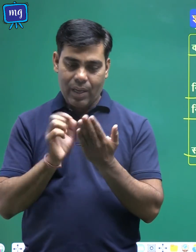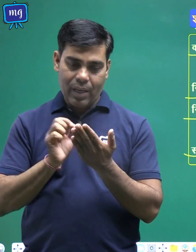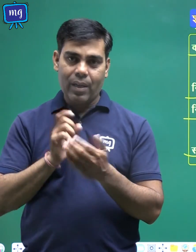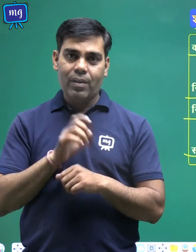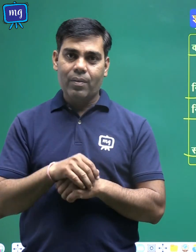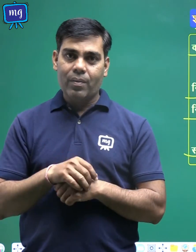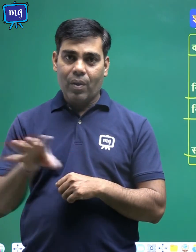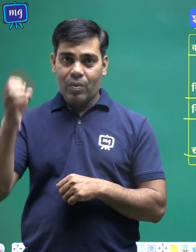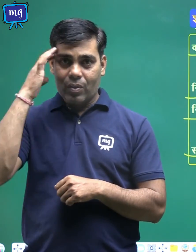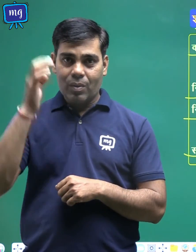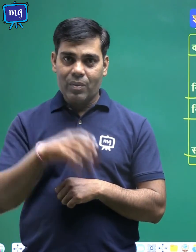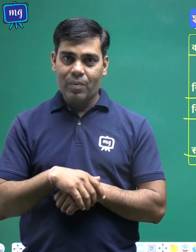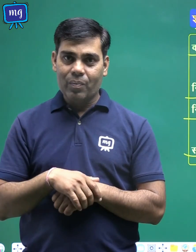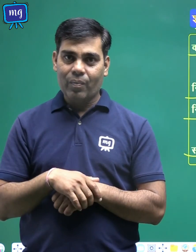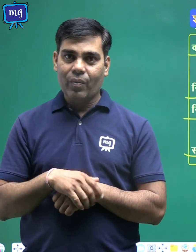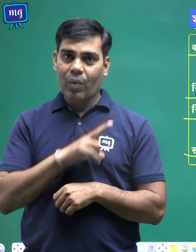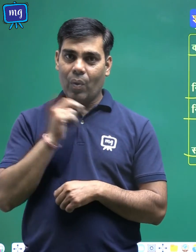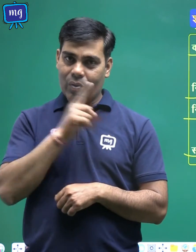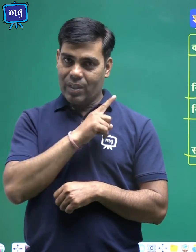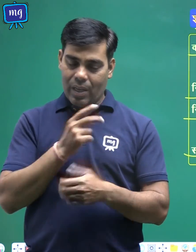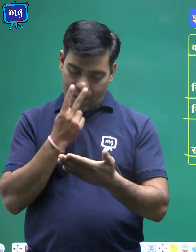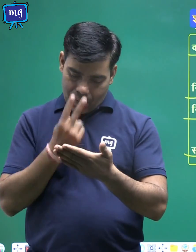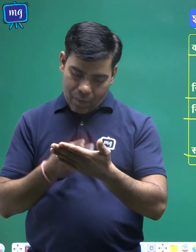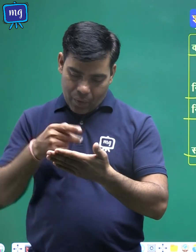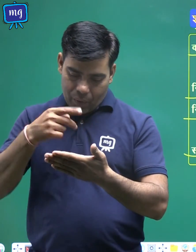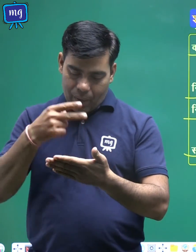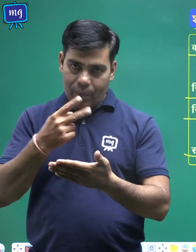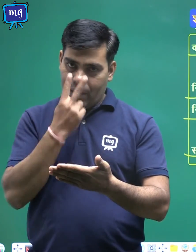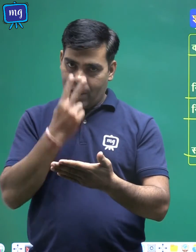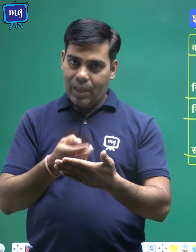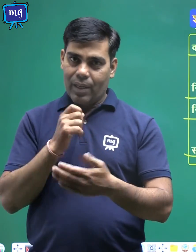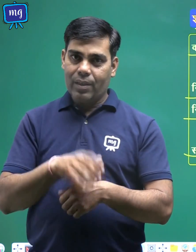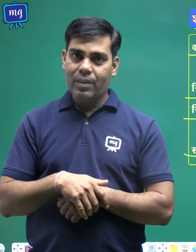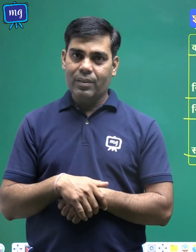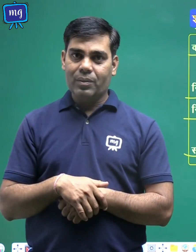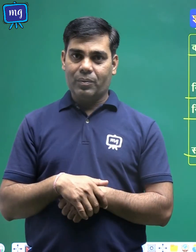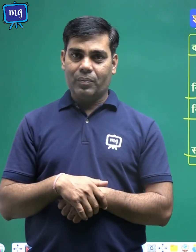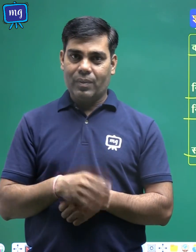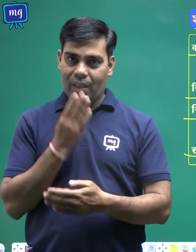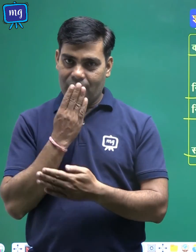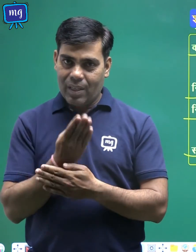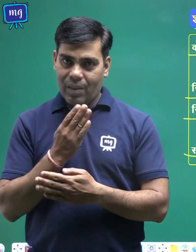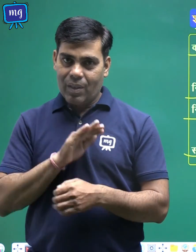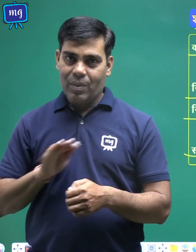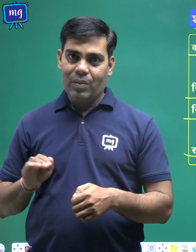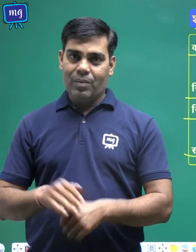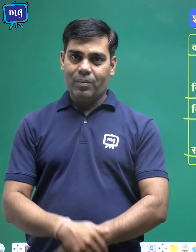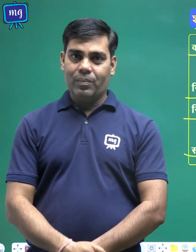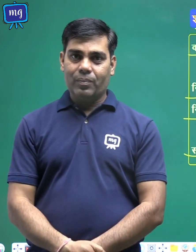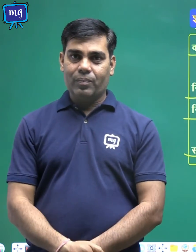लिखें, समझें और इसकी वीडियो बार बार देखें। धन्यवाद बच्चों।